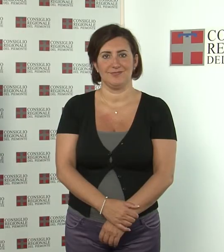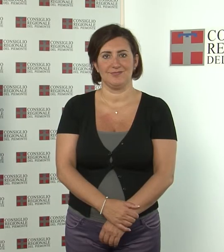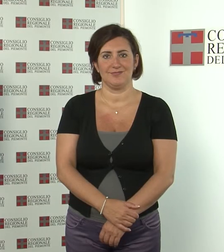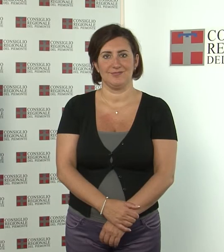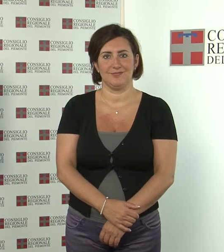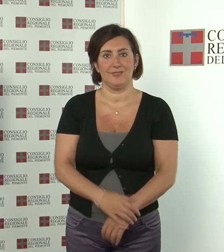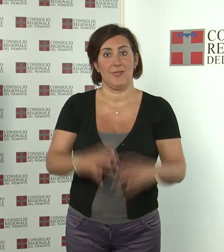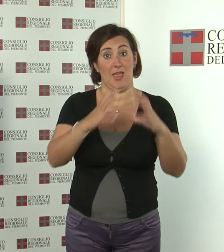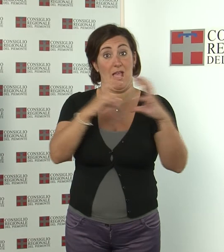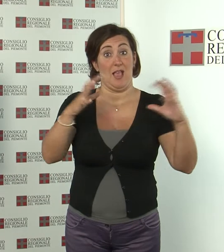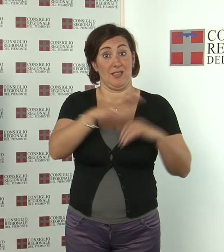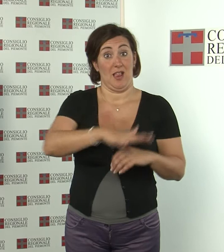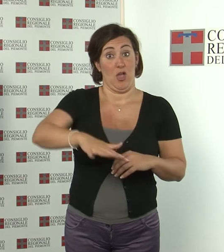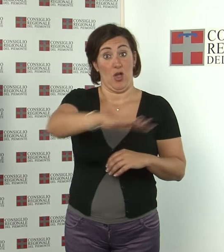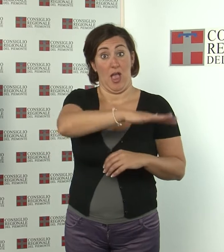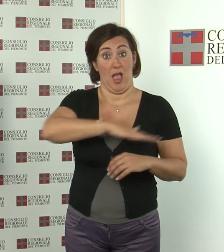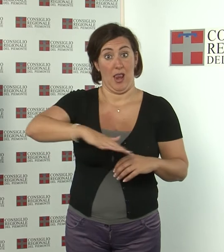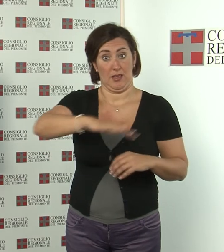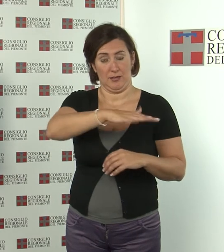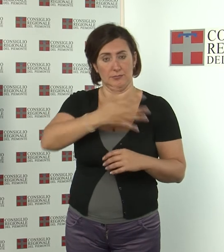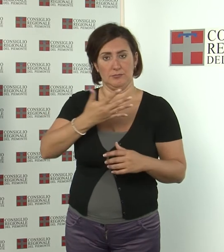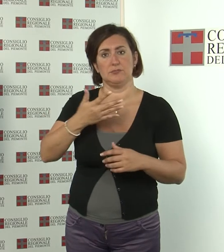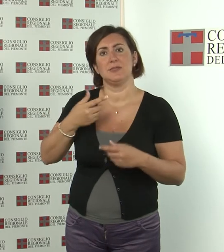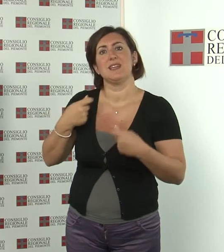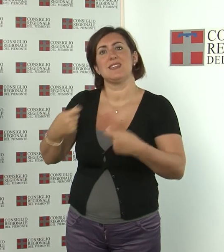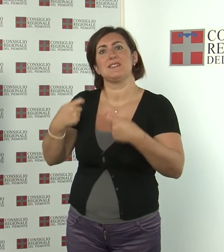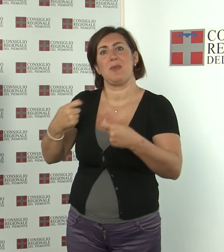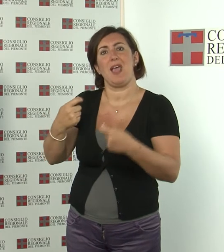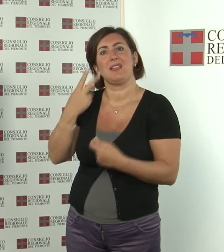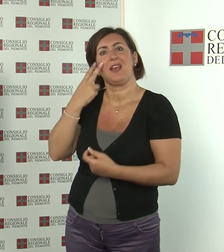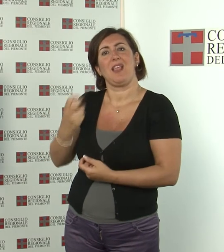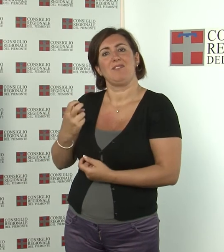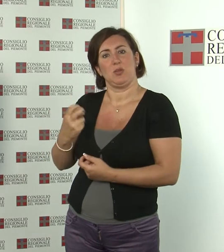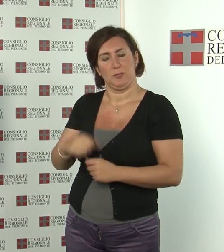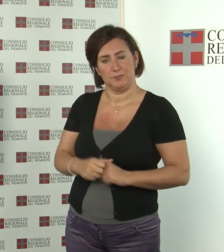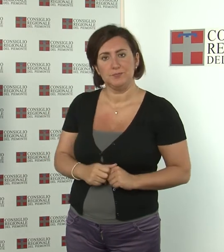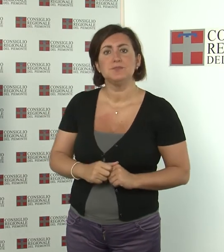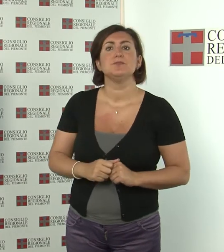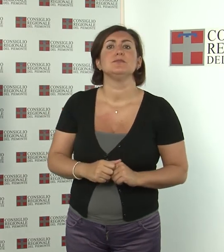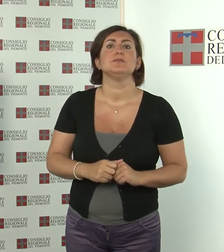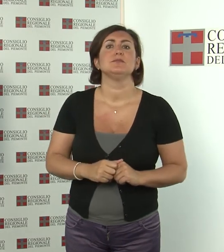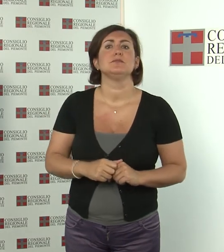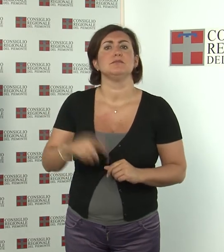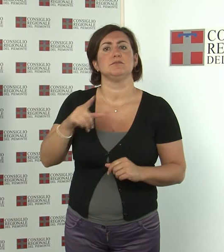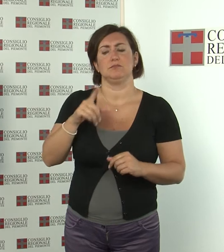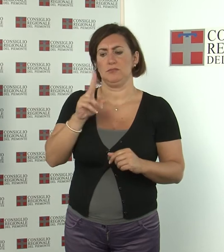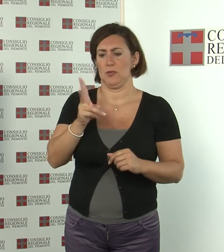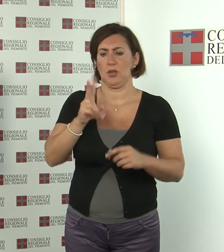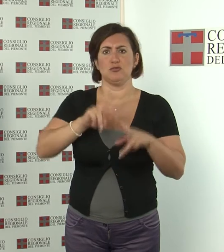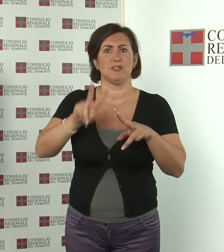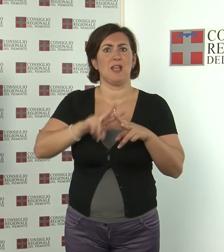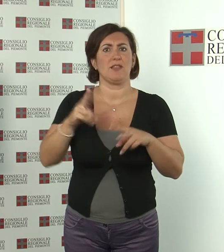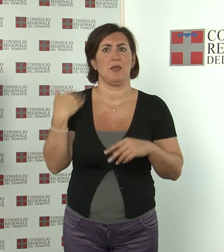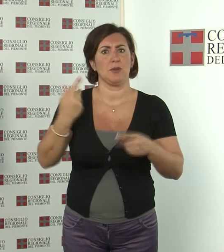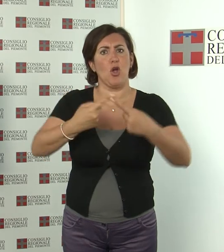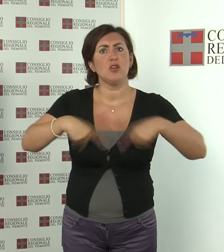enti locali e spending review si è svolta il 10 settembre una seduta straordinaria congiunta del consiglio regionale del consiglio